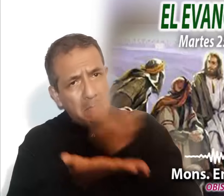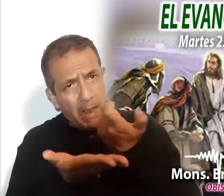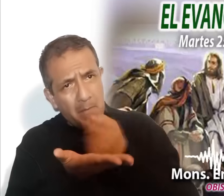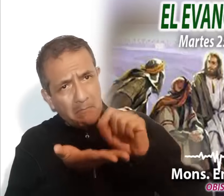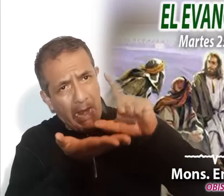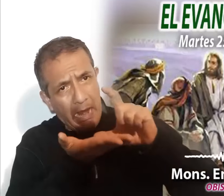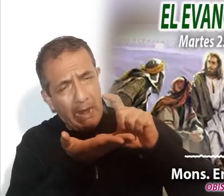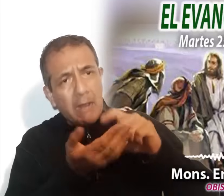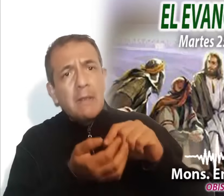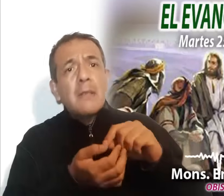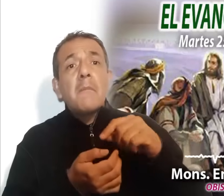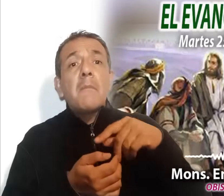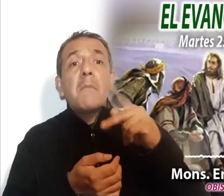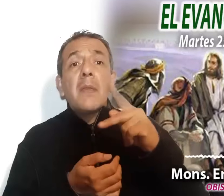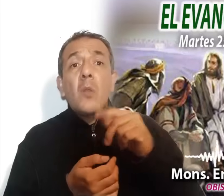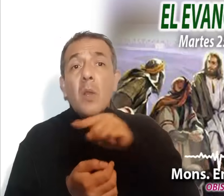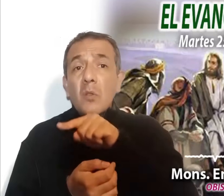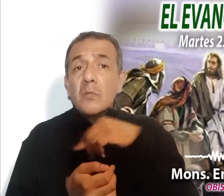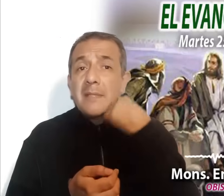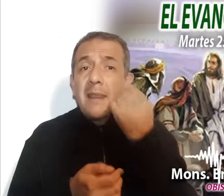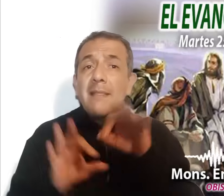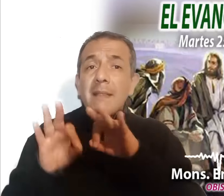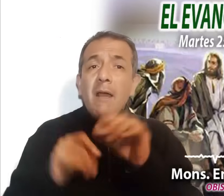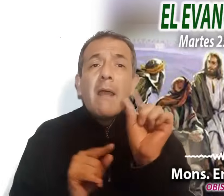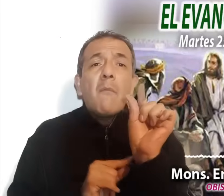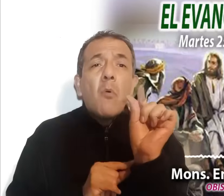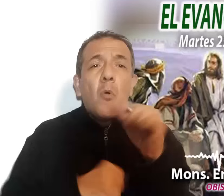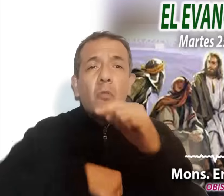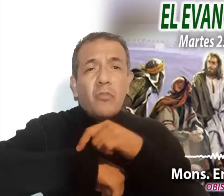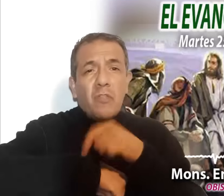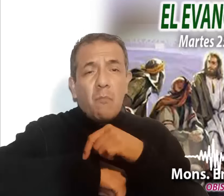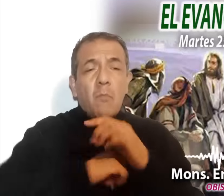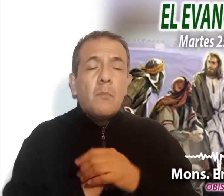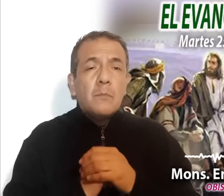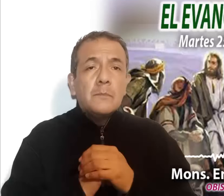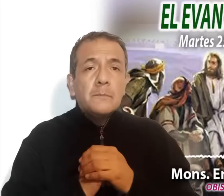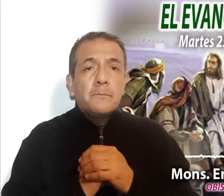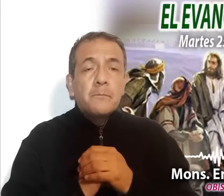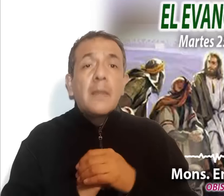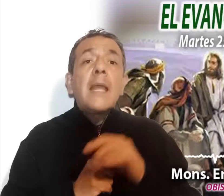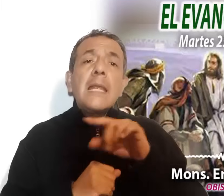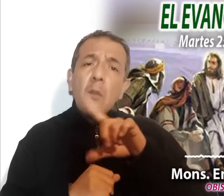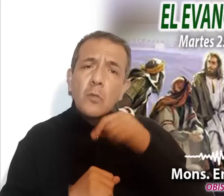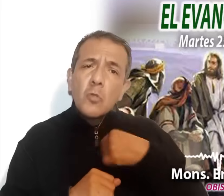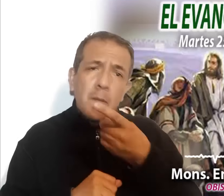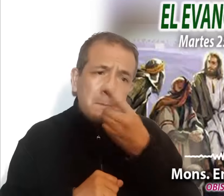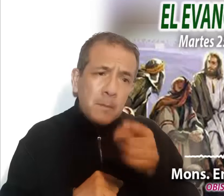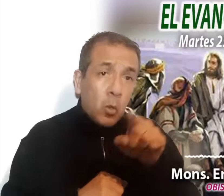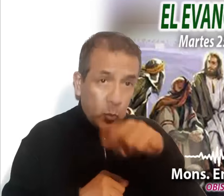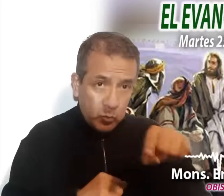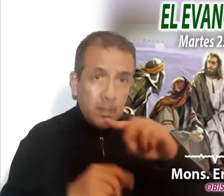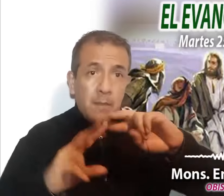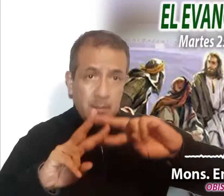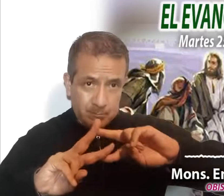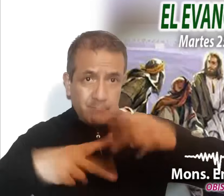momento les pedí que hicieran el ejercicio de imaginarse en la situación y en la persona de alguno